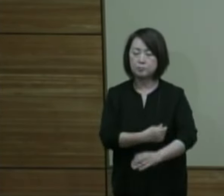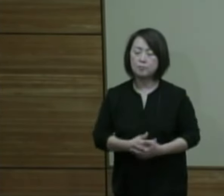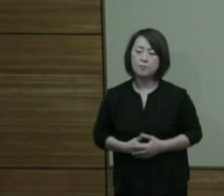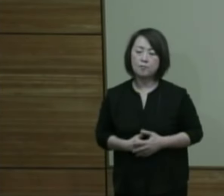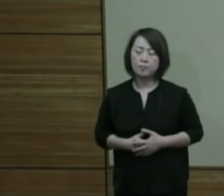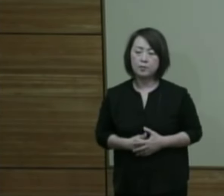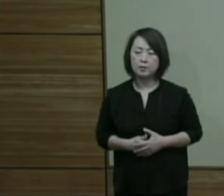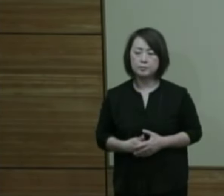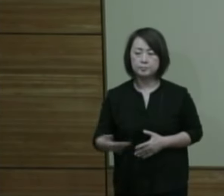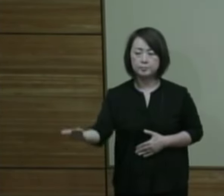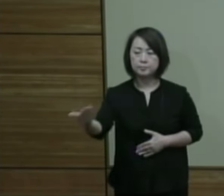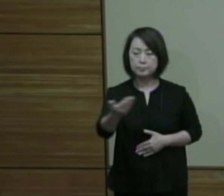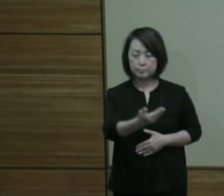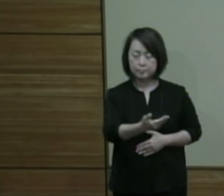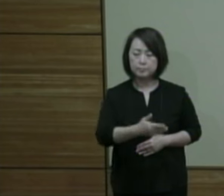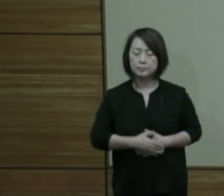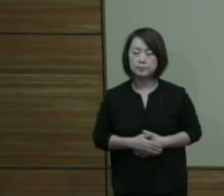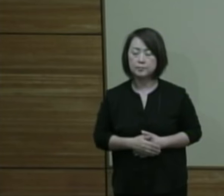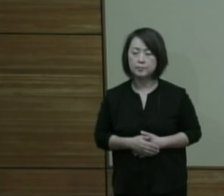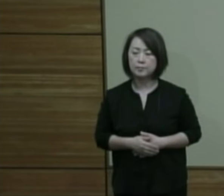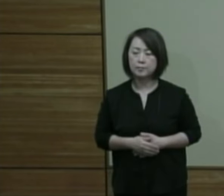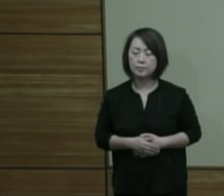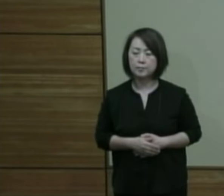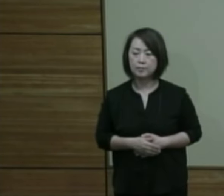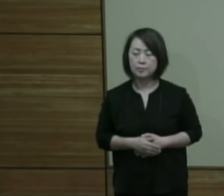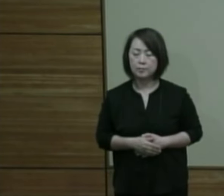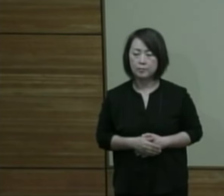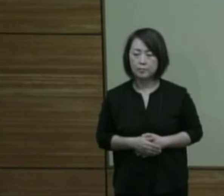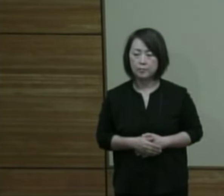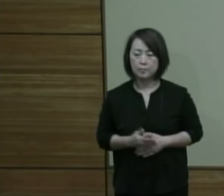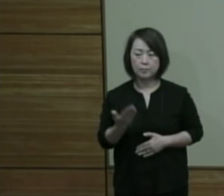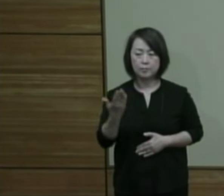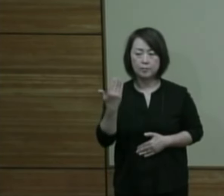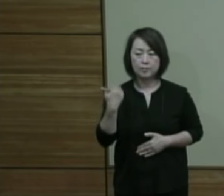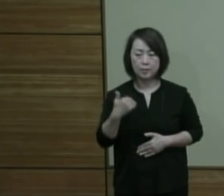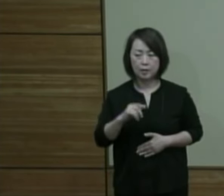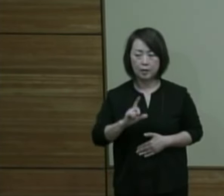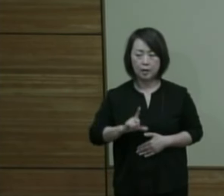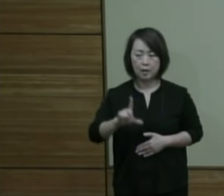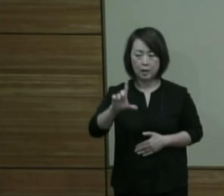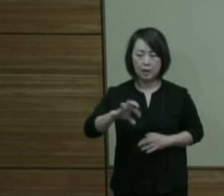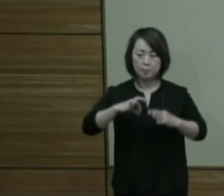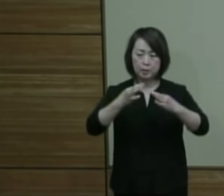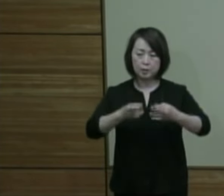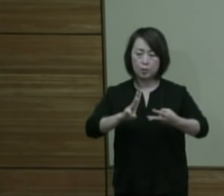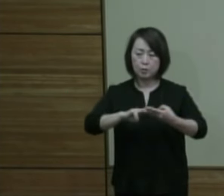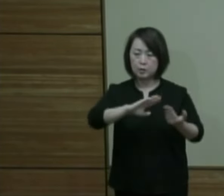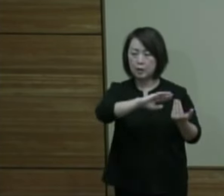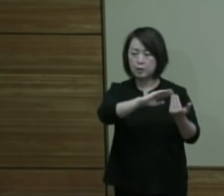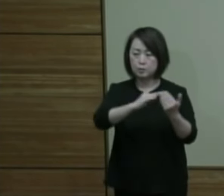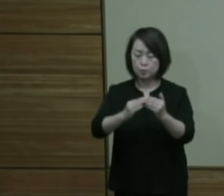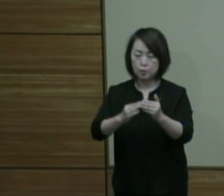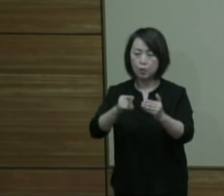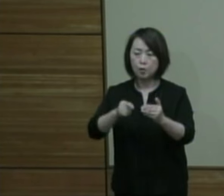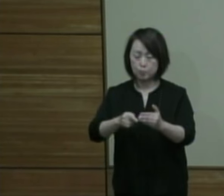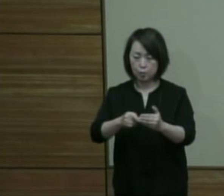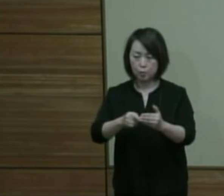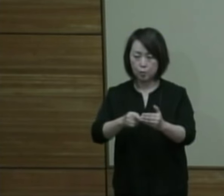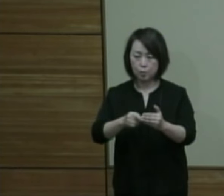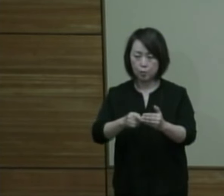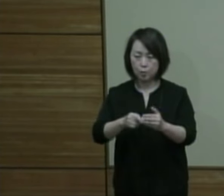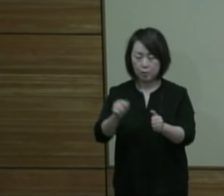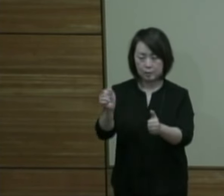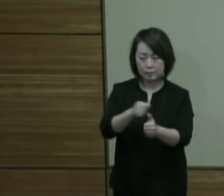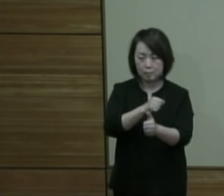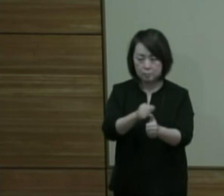ありがとうございます。あともう1点、あの発表項目外になるんですが、まあ、先日あの上富田町 の, あの知的障害者の支援施設の、まあ、虐待事